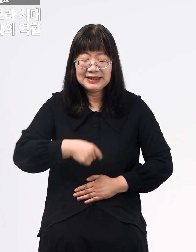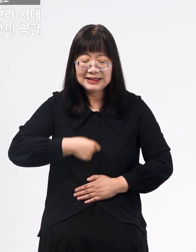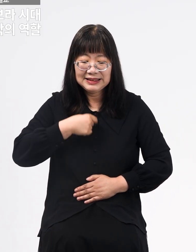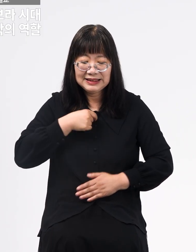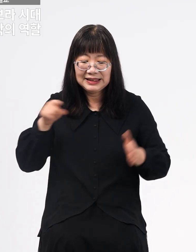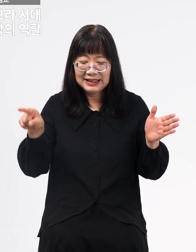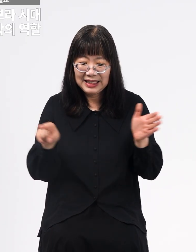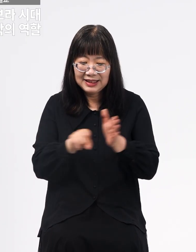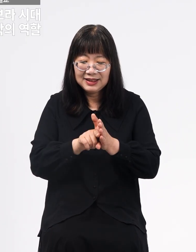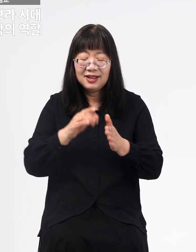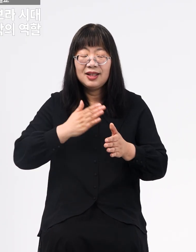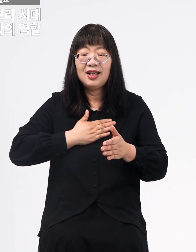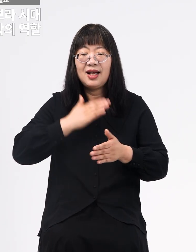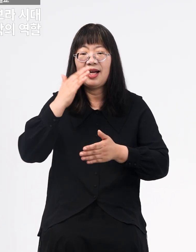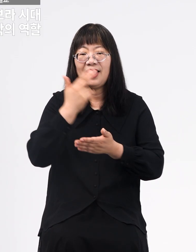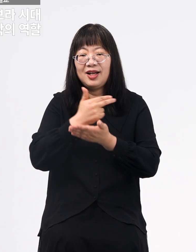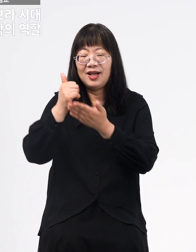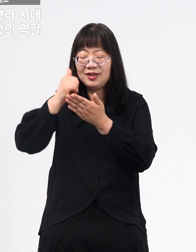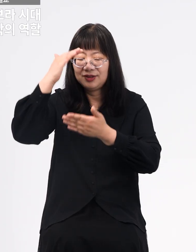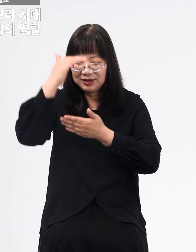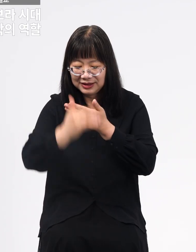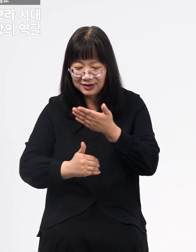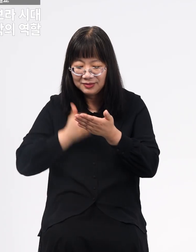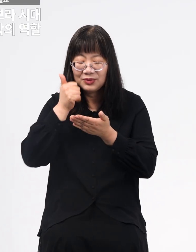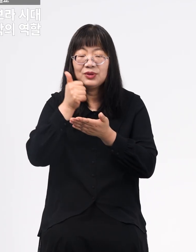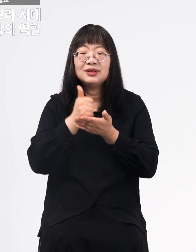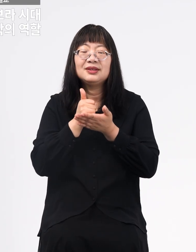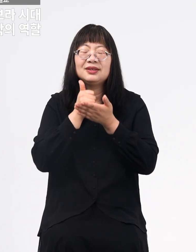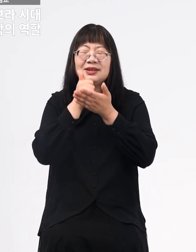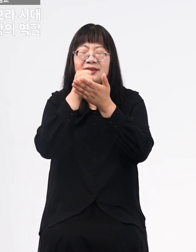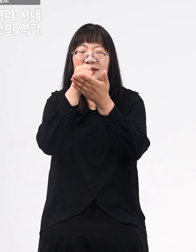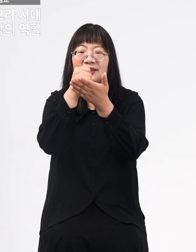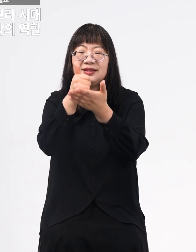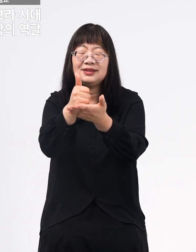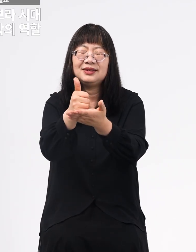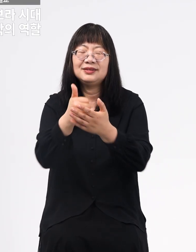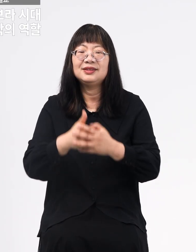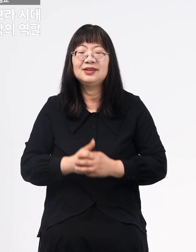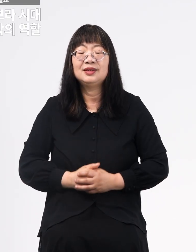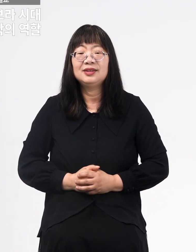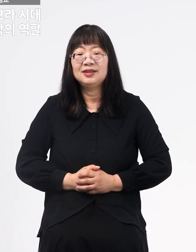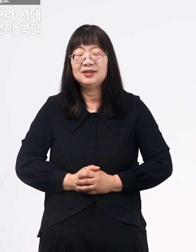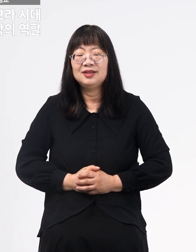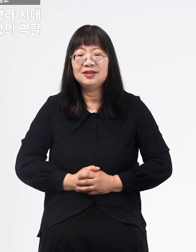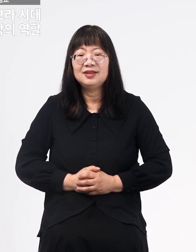진실하신 나의 주 하나님은